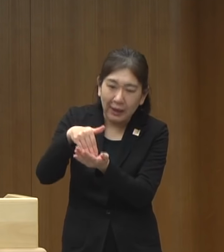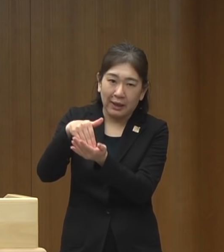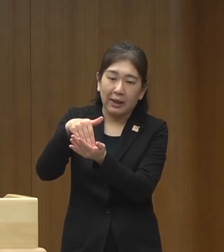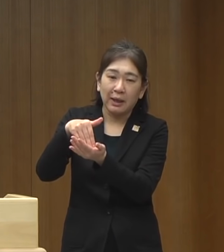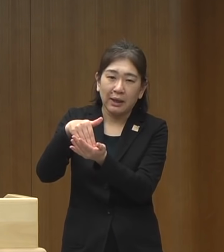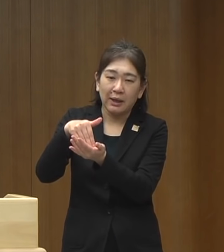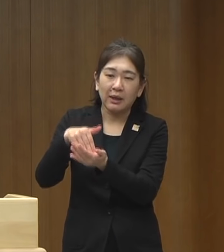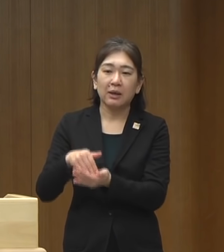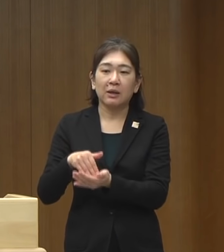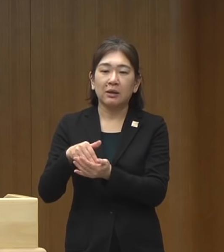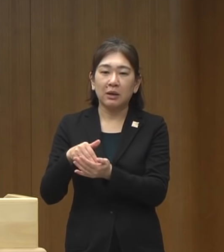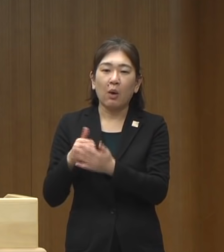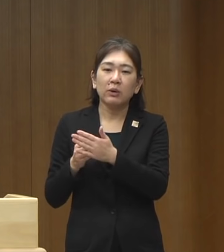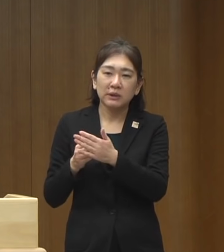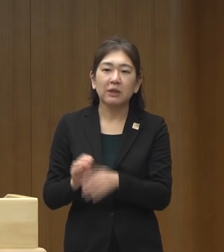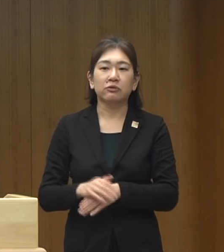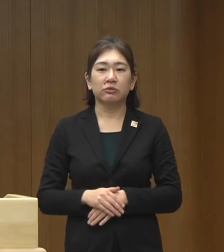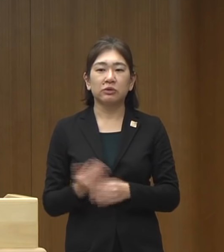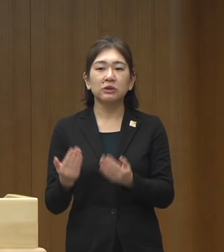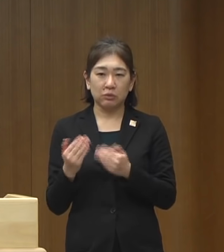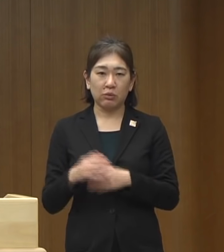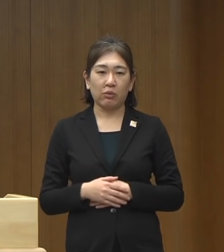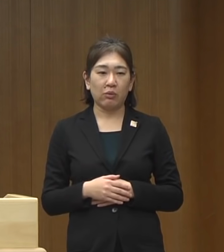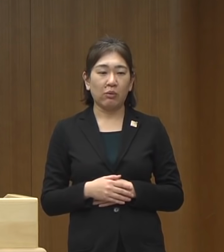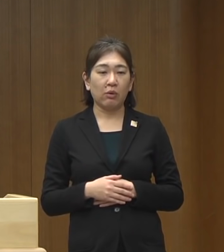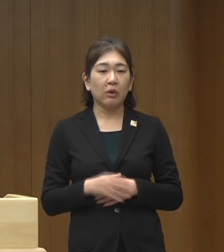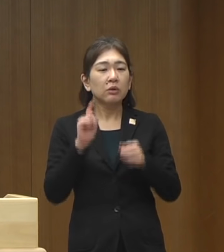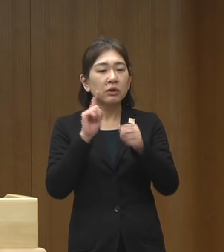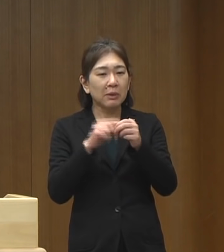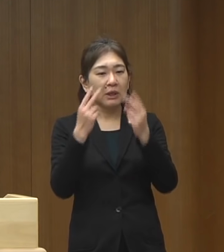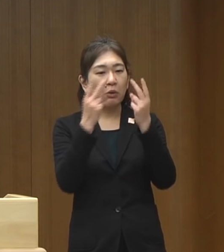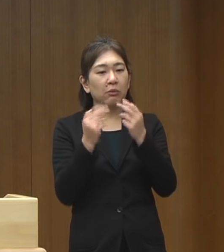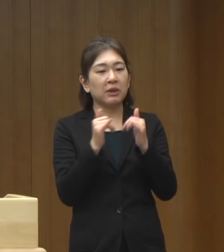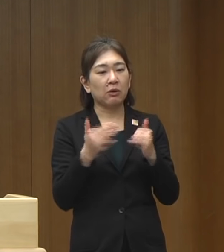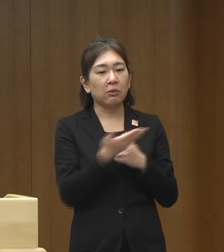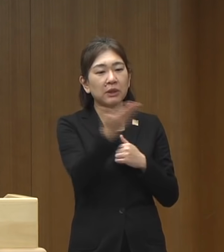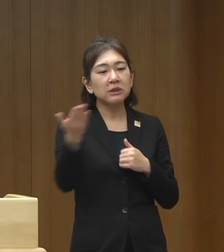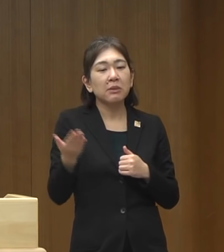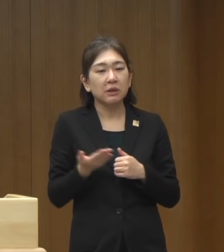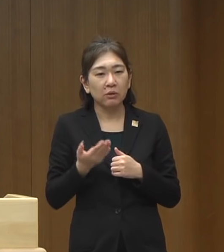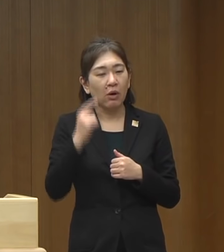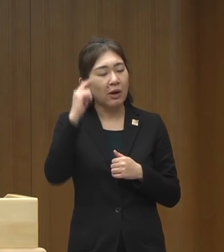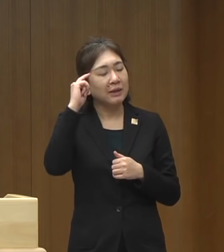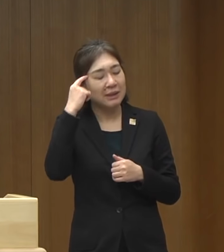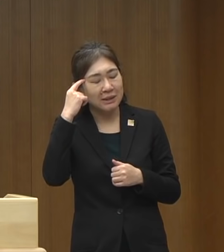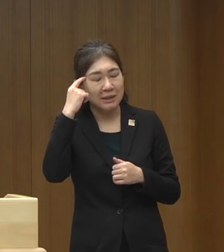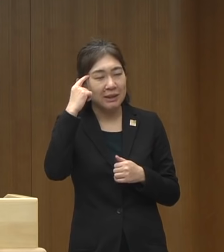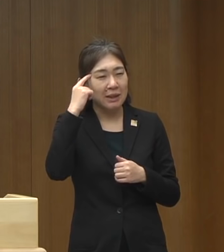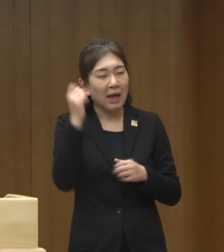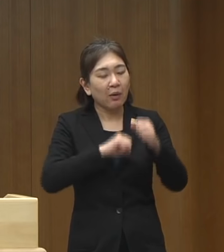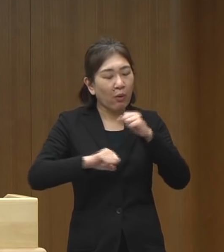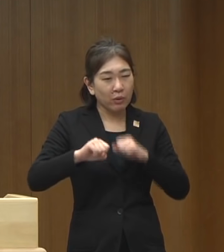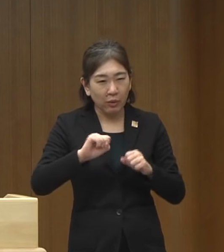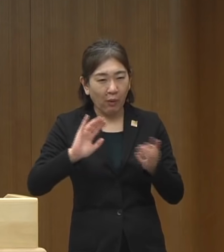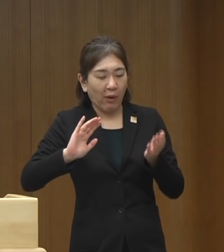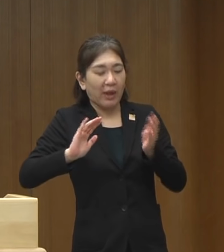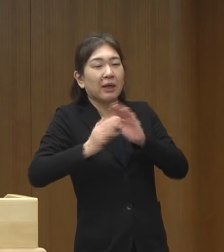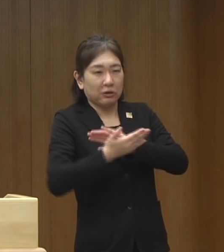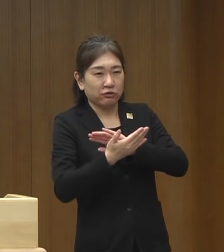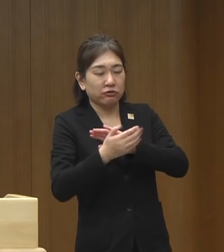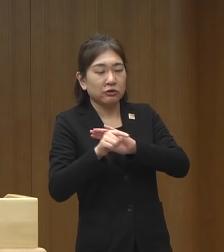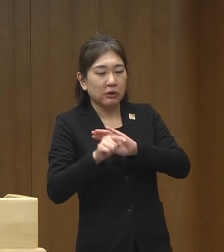。そのためには道民の皆様の意識や行動を変革し、それを持